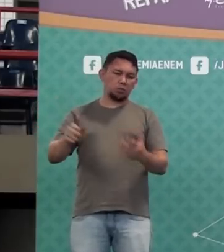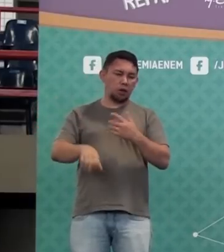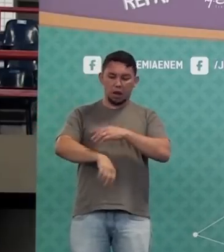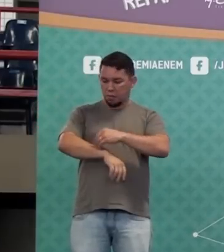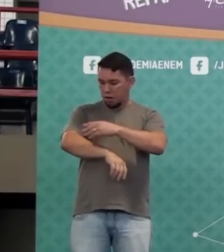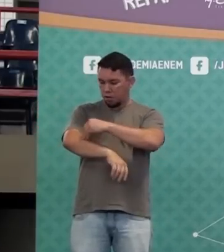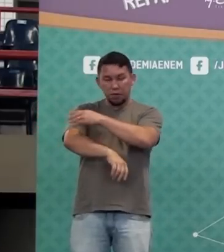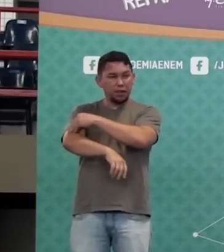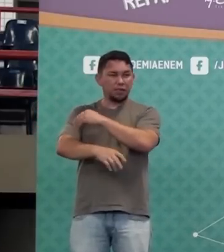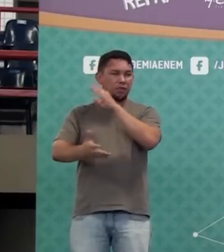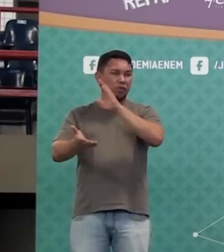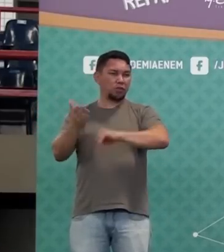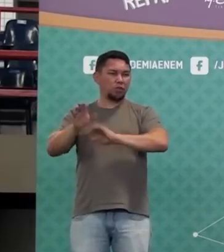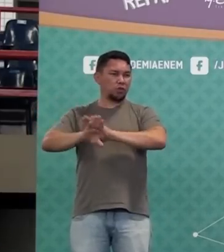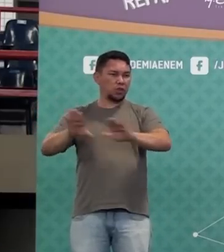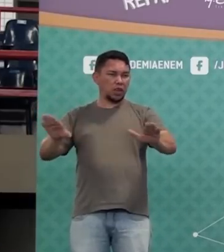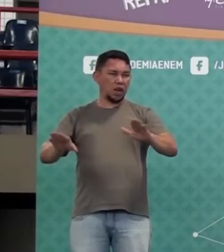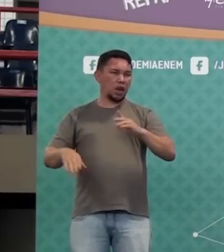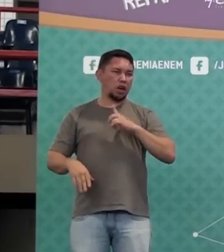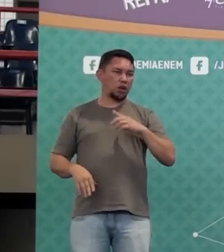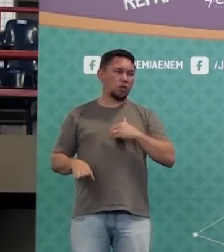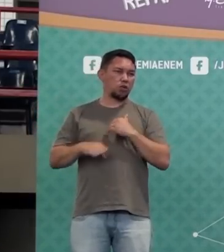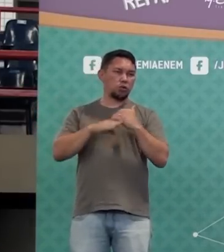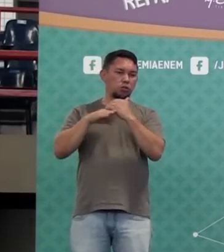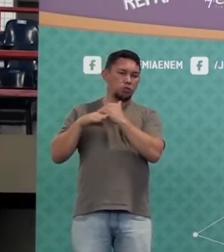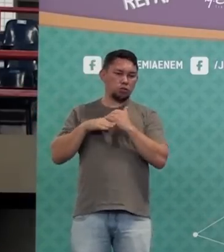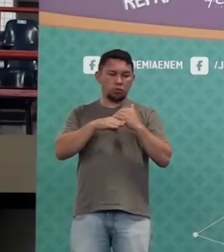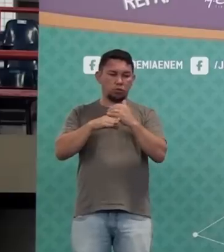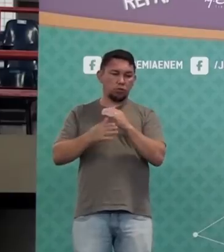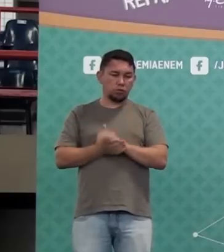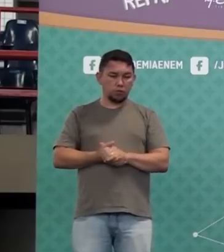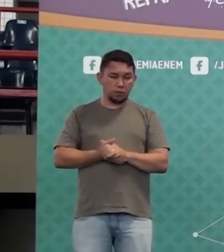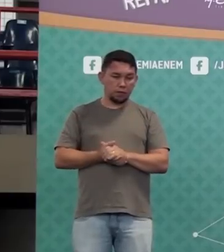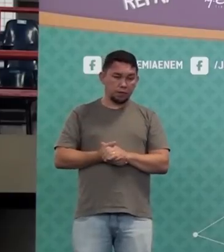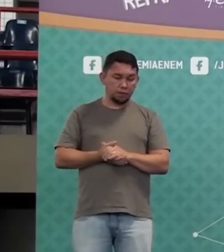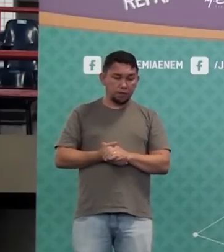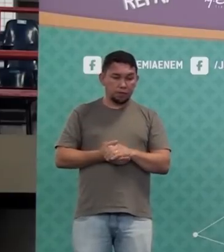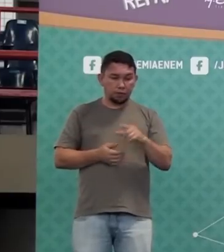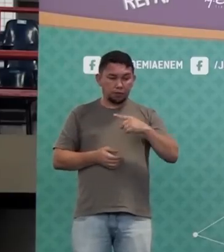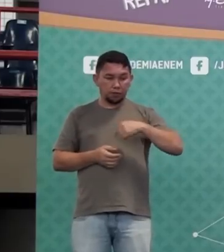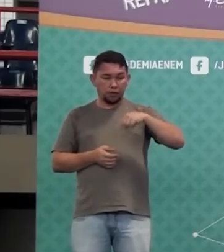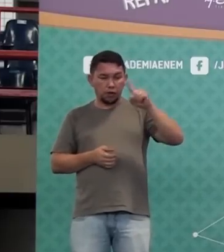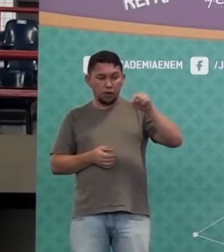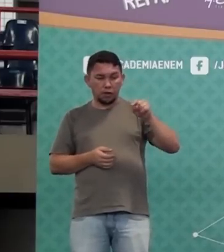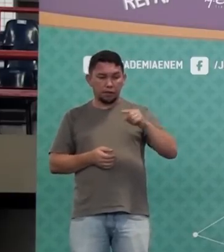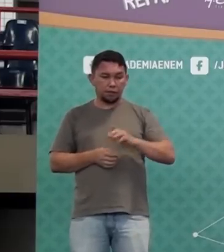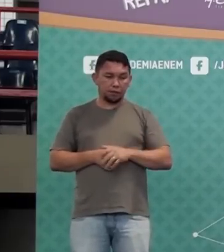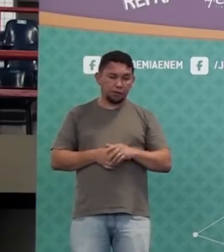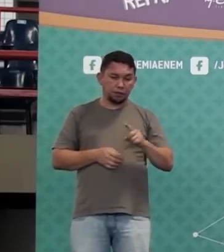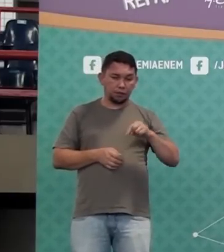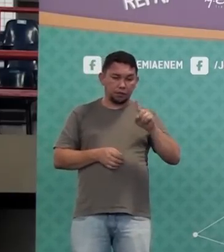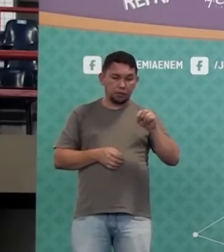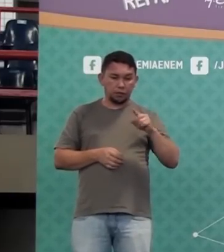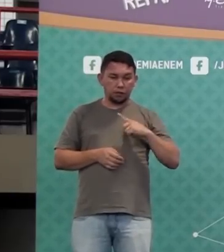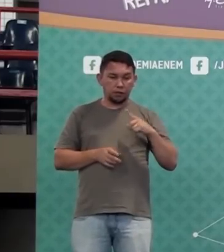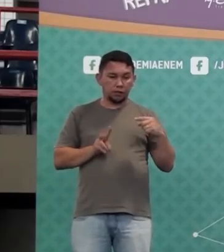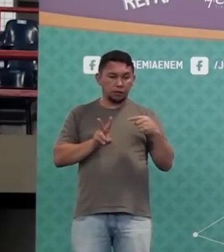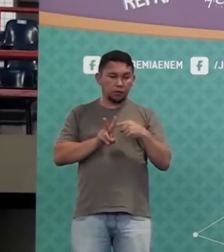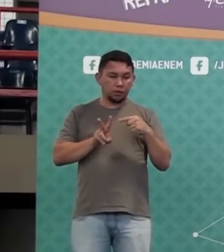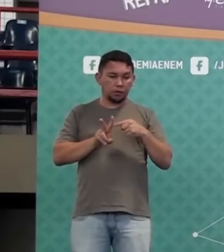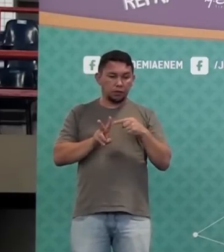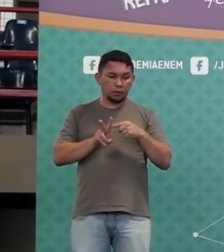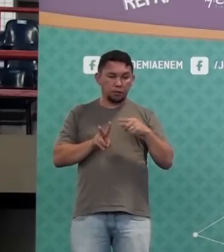tem mais. É tudo escrito. E com o acento circunflexo, que a gente chama de diferenciar, era no sentido do